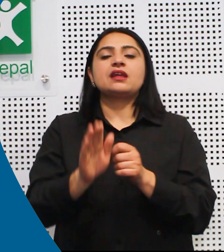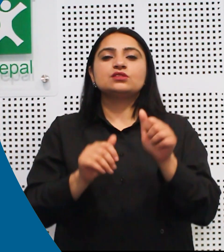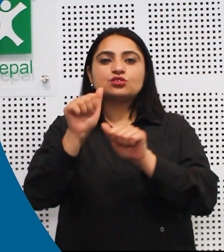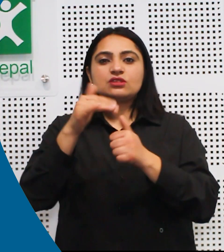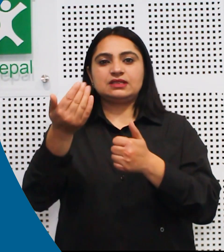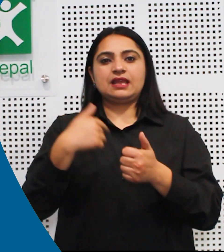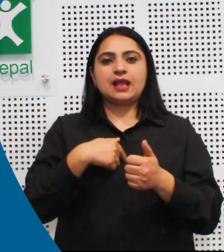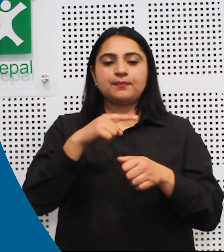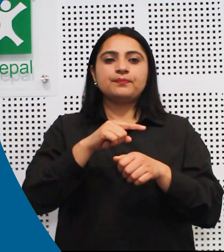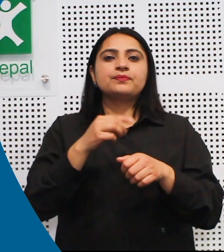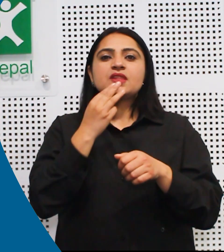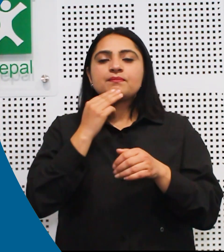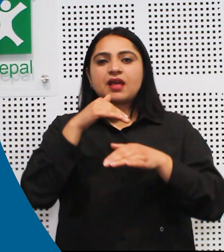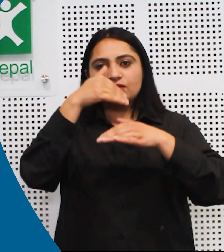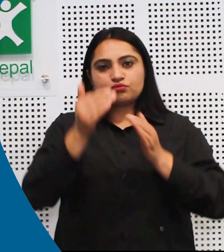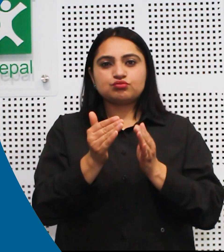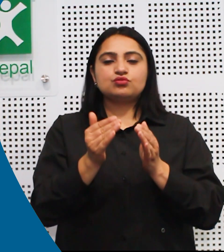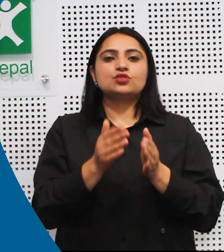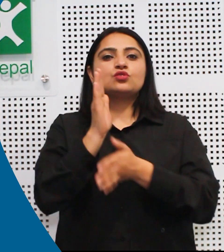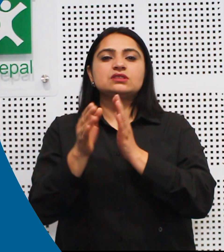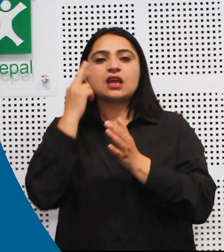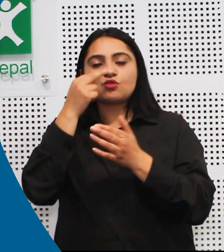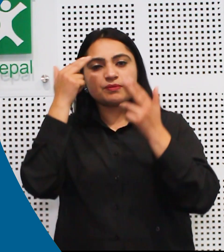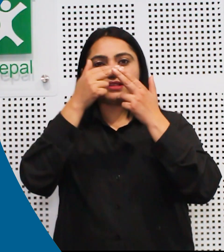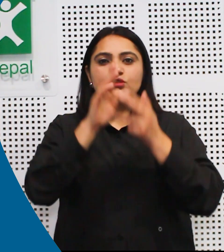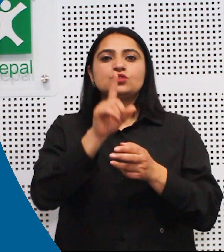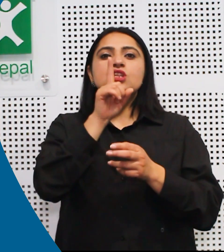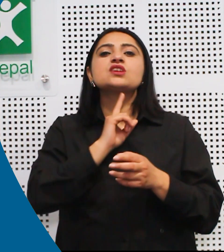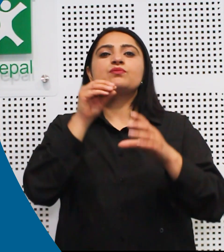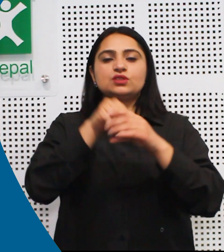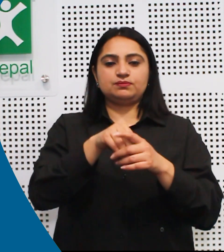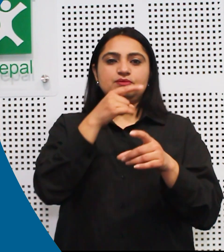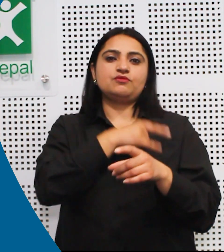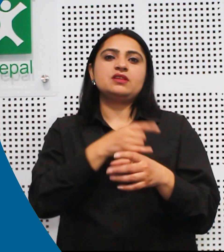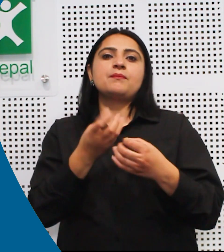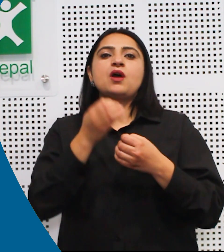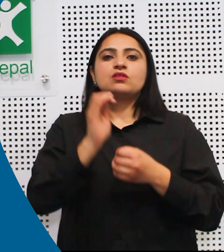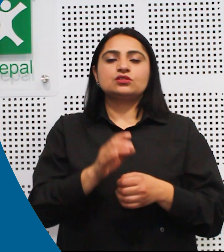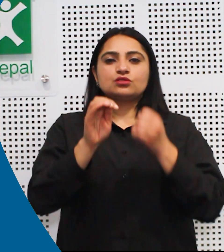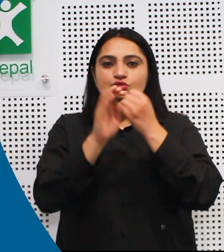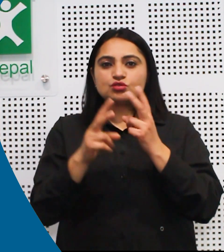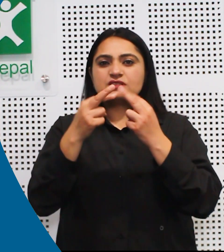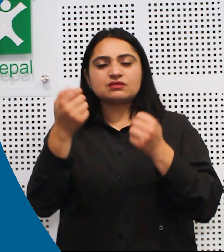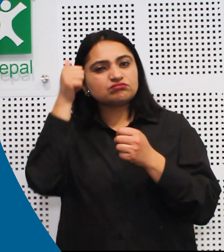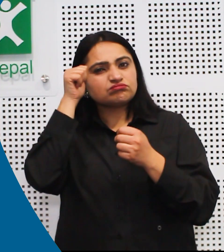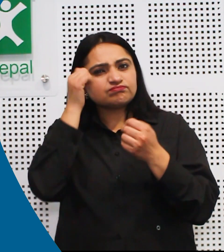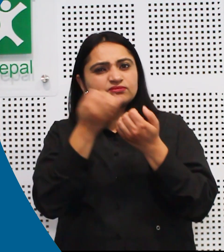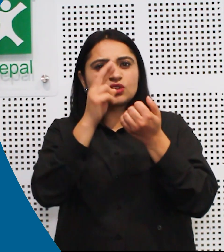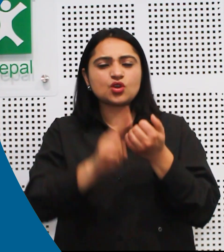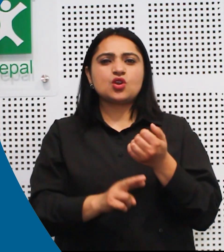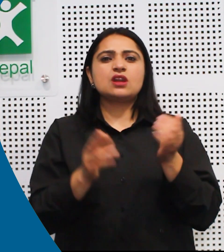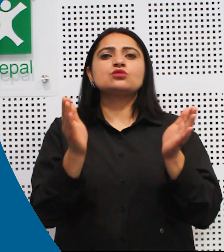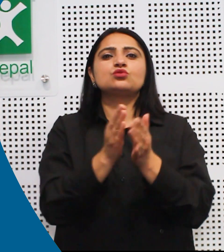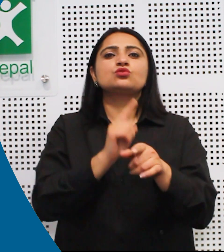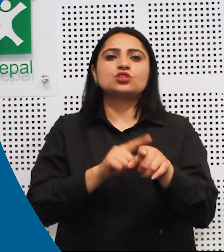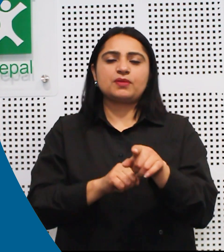जसलाई हामी आवधिक योजनाको रूपमा चिन्छौं। 1 वर्षको अवधिमा उपलब्ध हुन सक्ने स्रोत साधनको अनुमान गरी अल्पकालीन